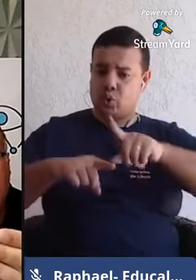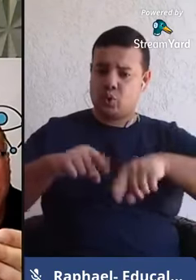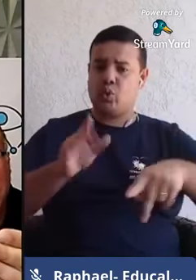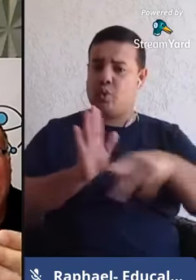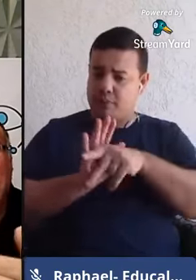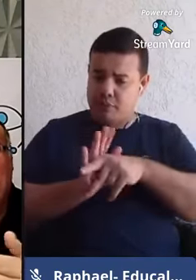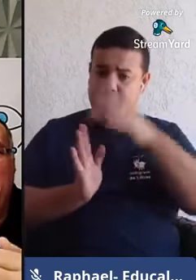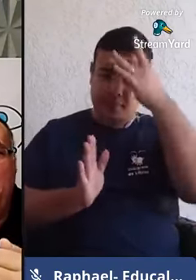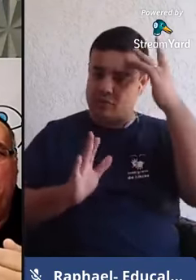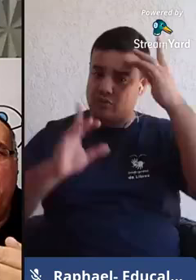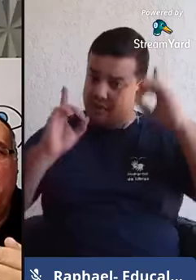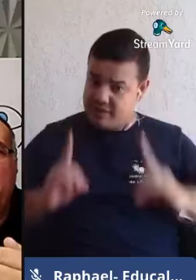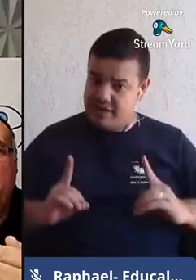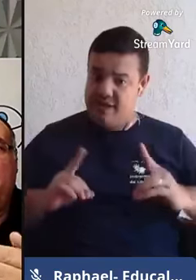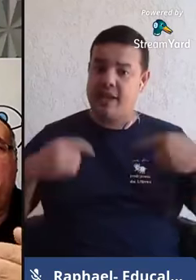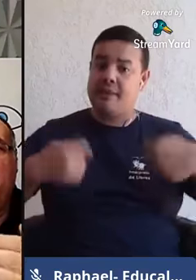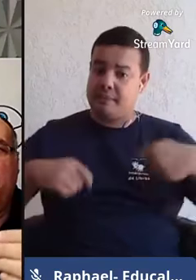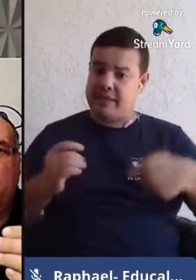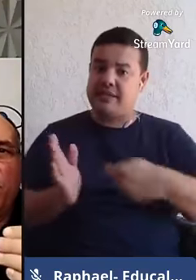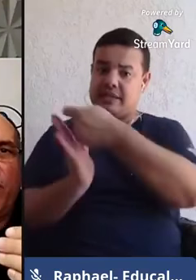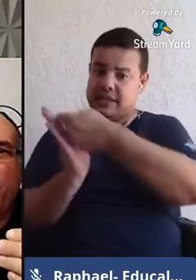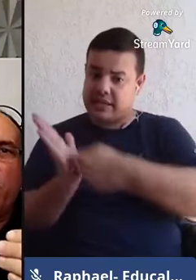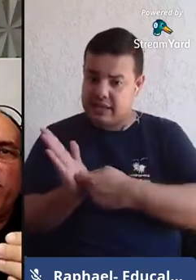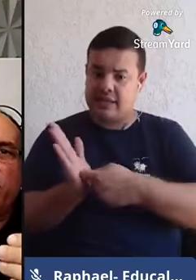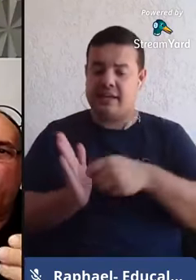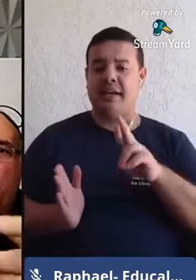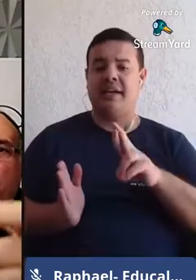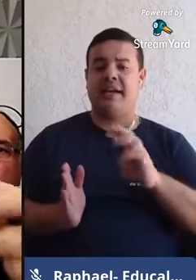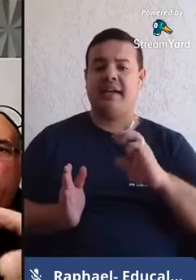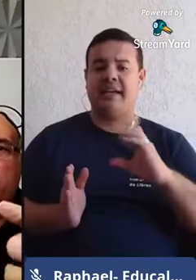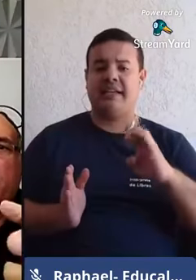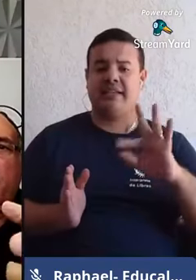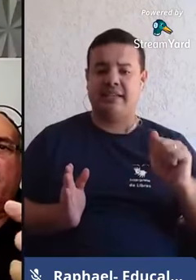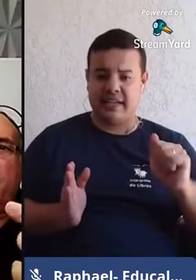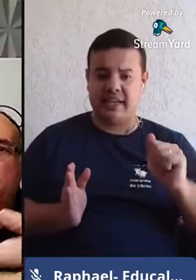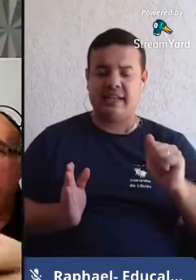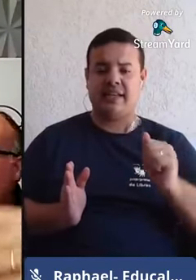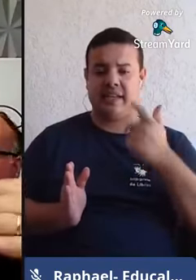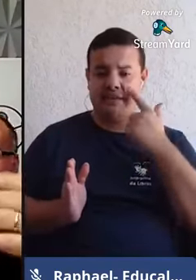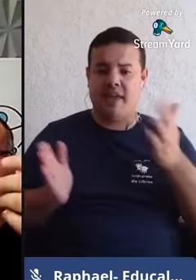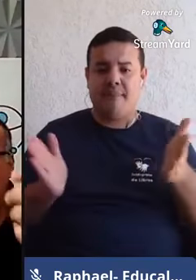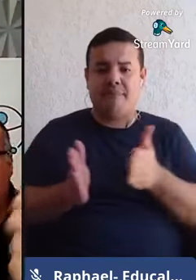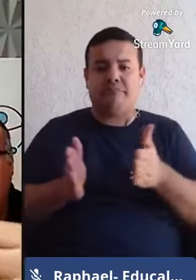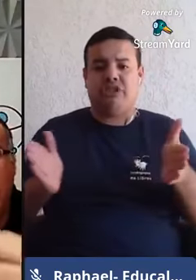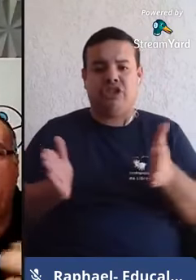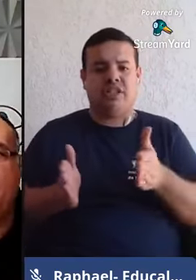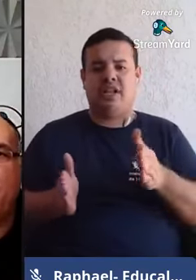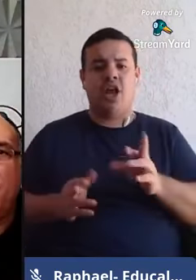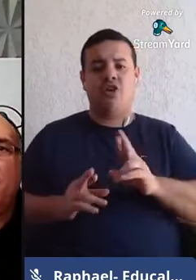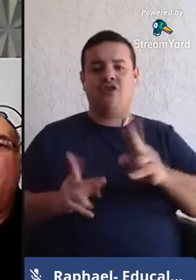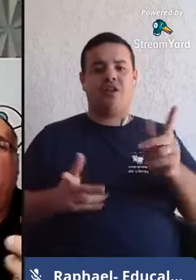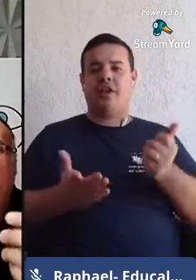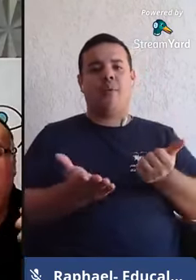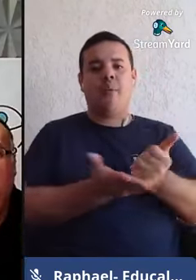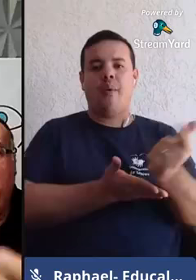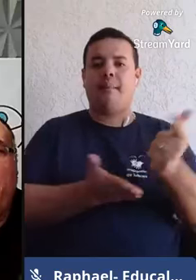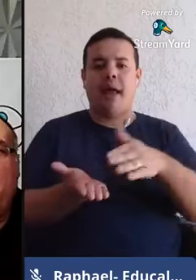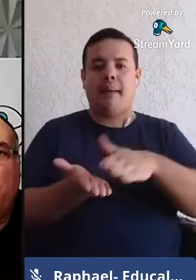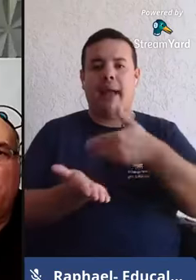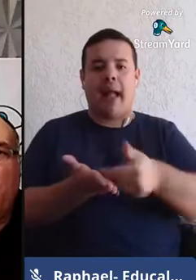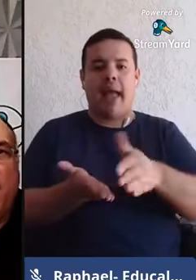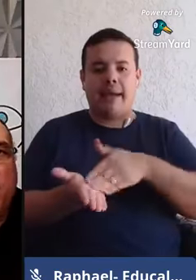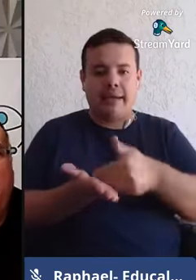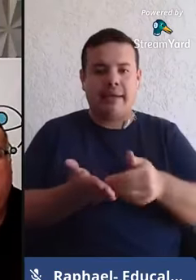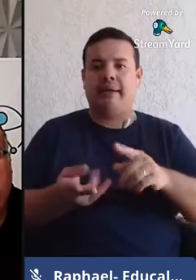receita, né? Tem medida. Então, não é como você comprar um pote de margarina, não é como você comprar uma cadeira, como um